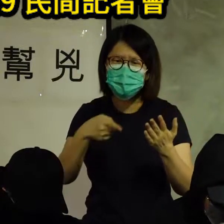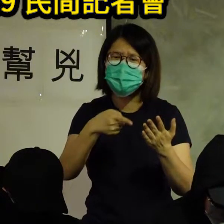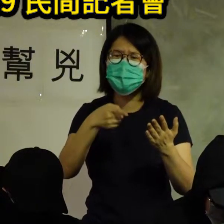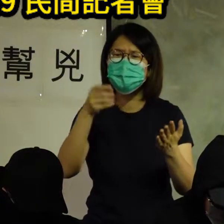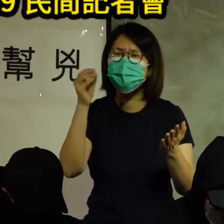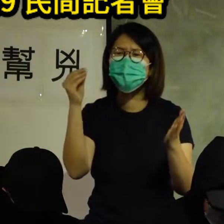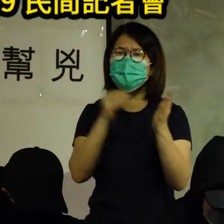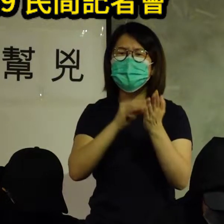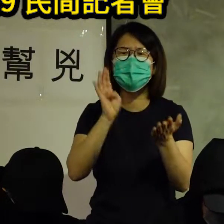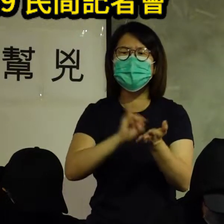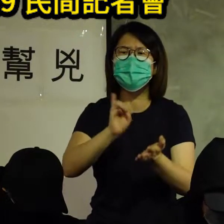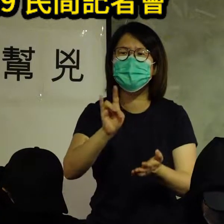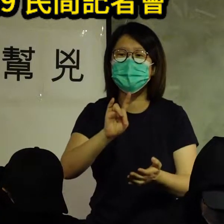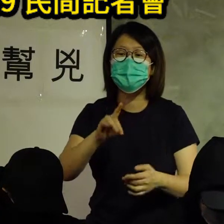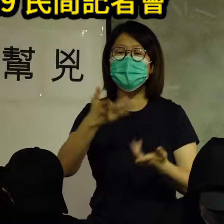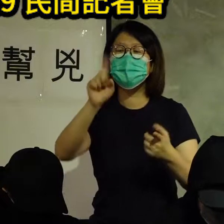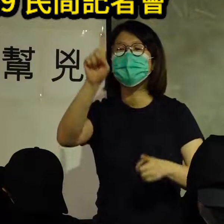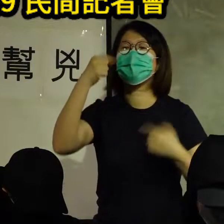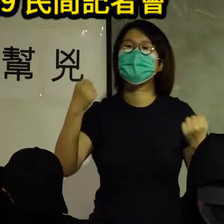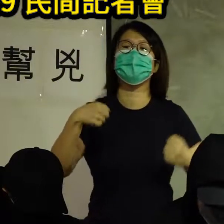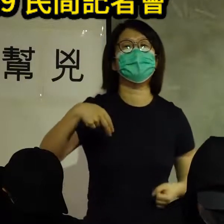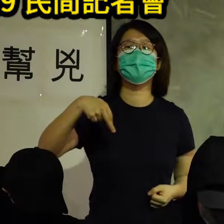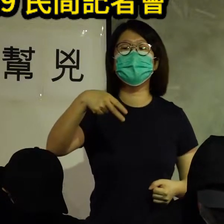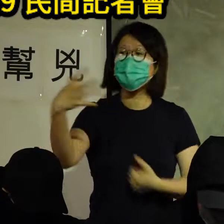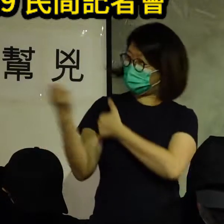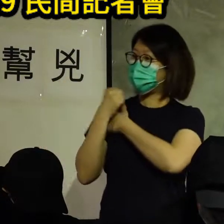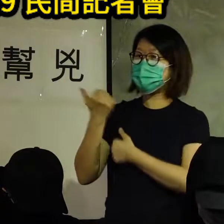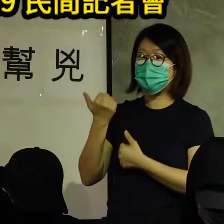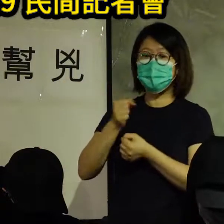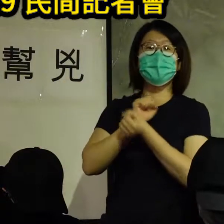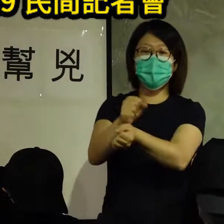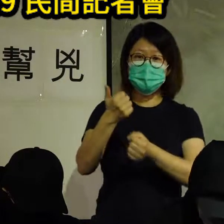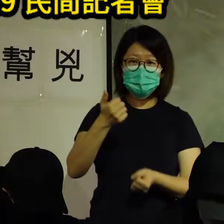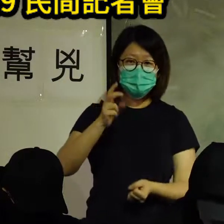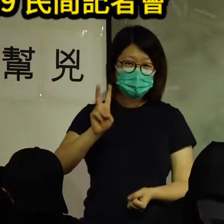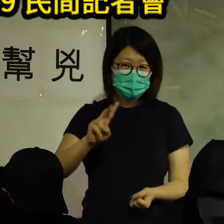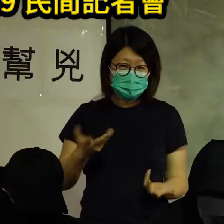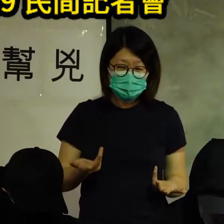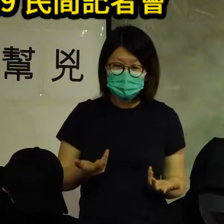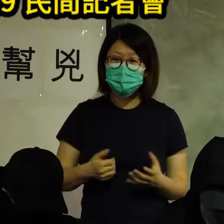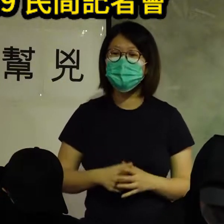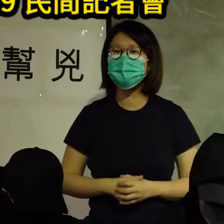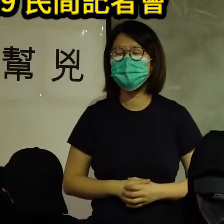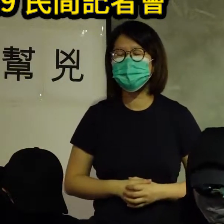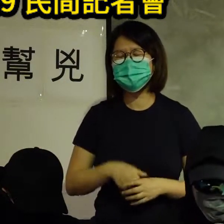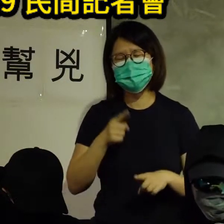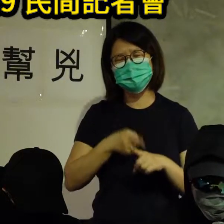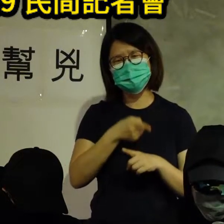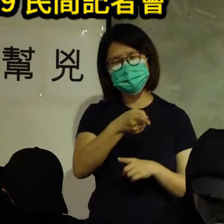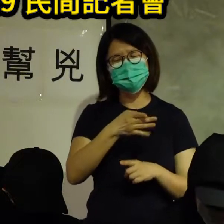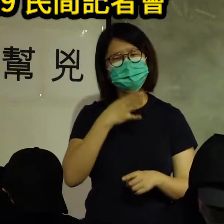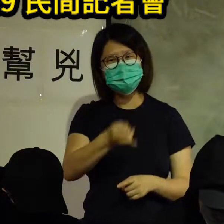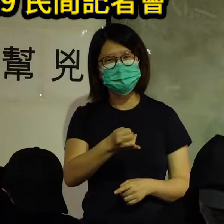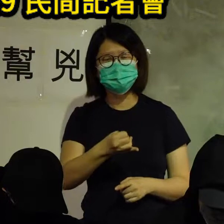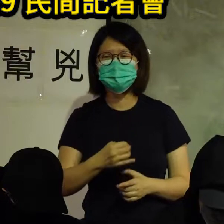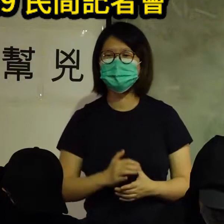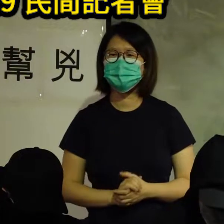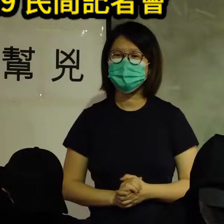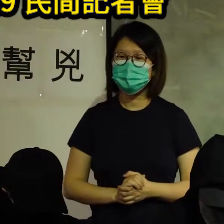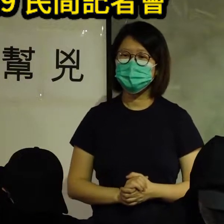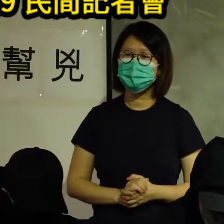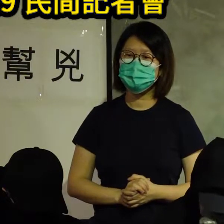另外公安條例關於非法集結以及暴動的條文辭聖含糊不清